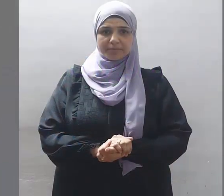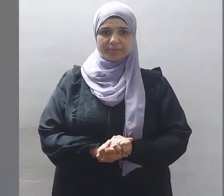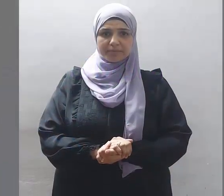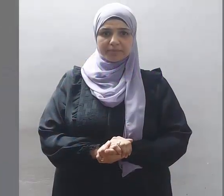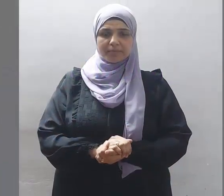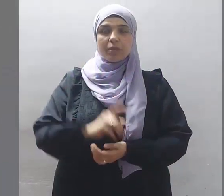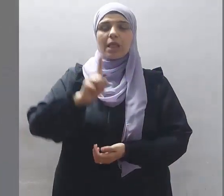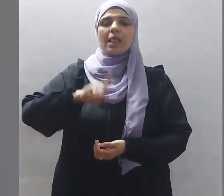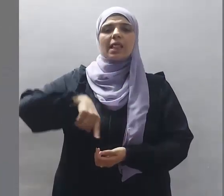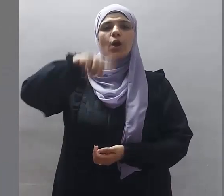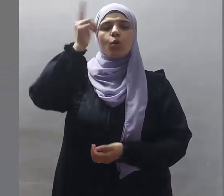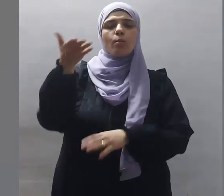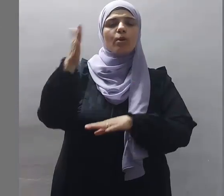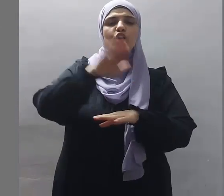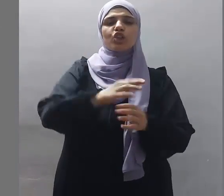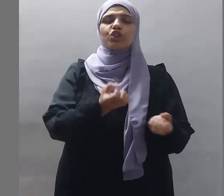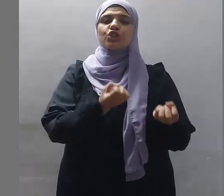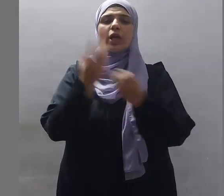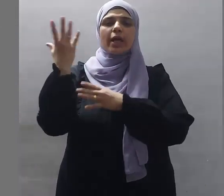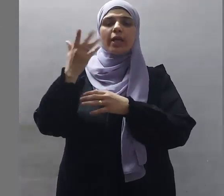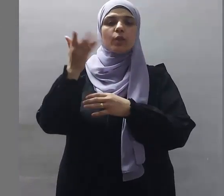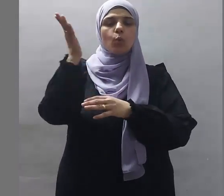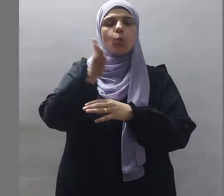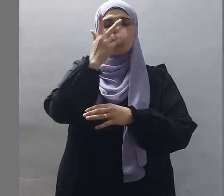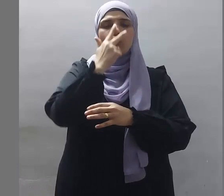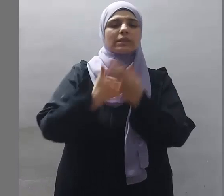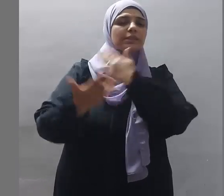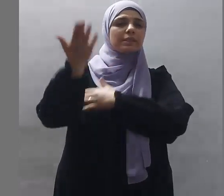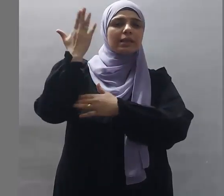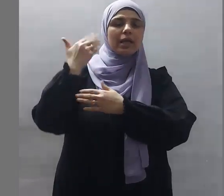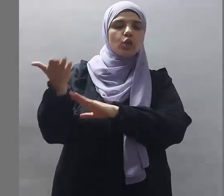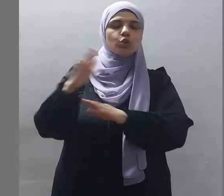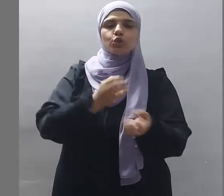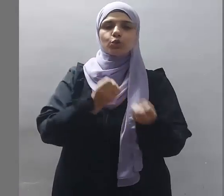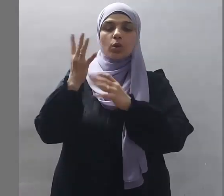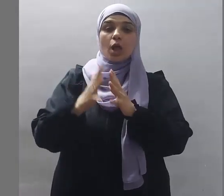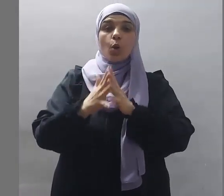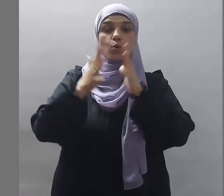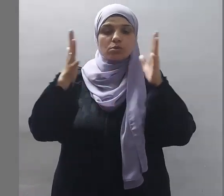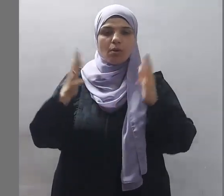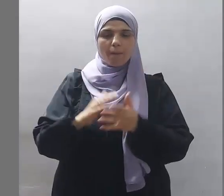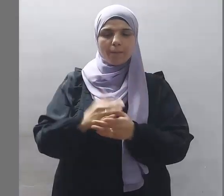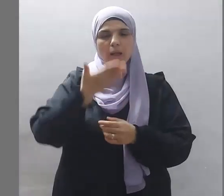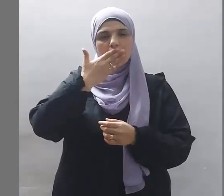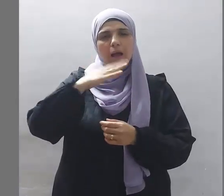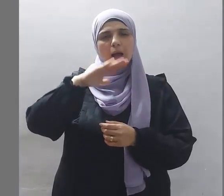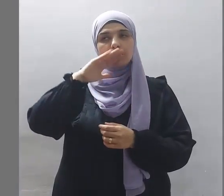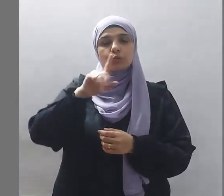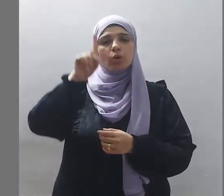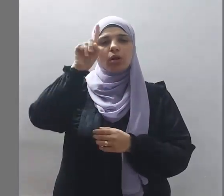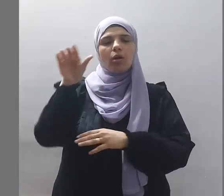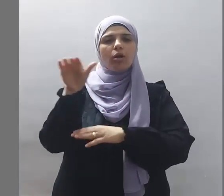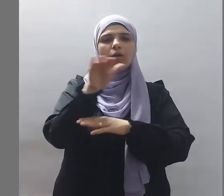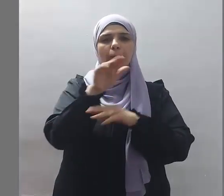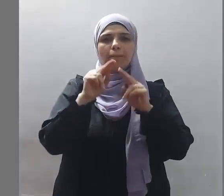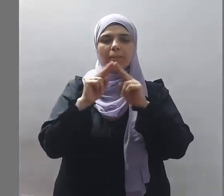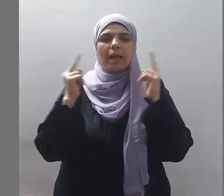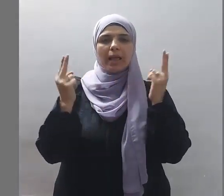يوم الشهيد وتاريخ الشهداء العظام. الحمد لله رب العالمين القائل